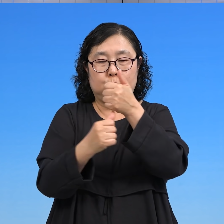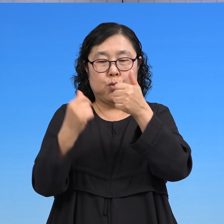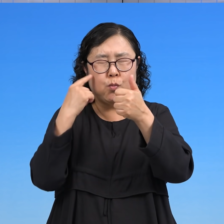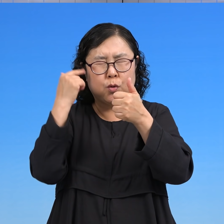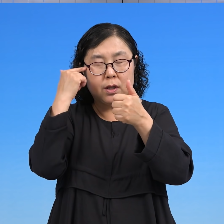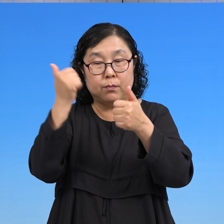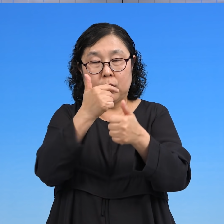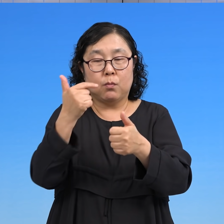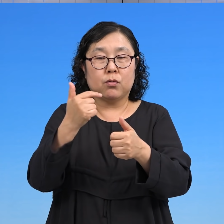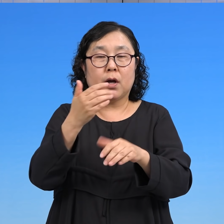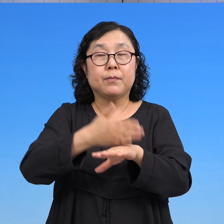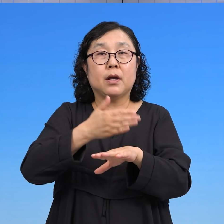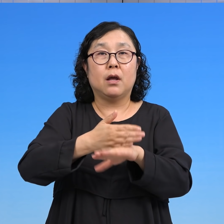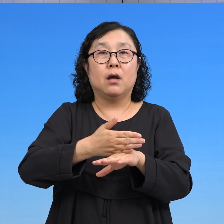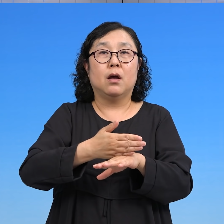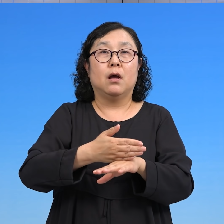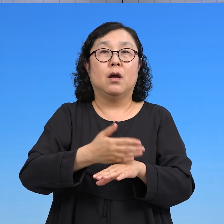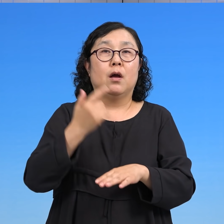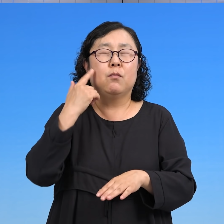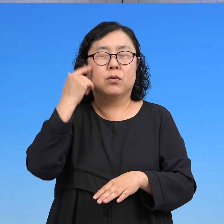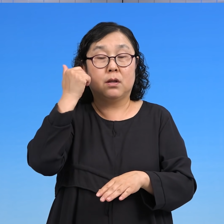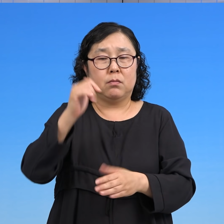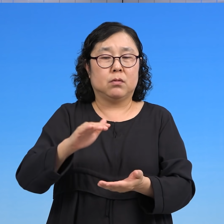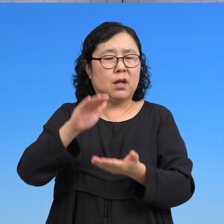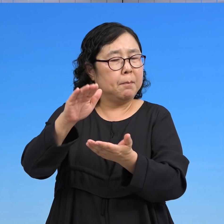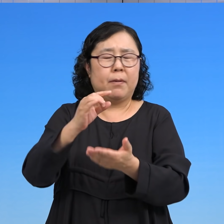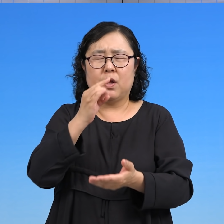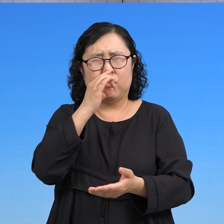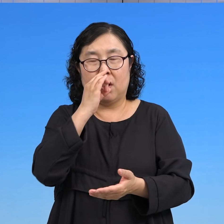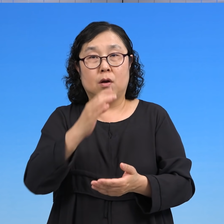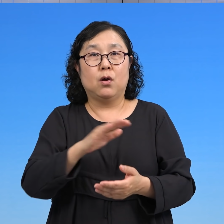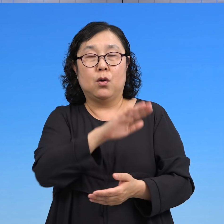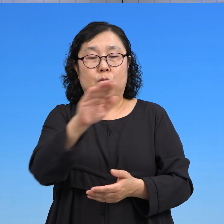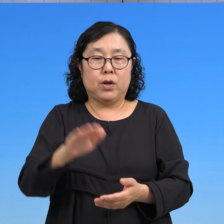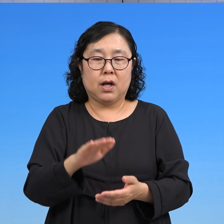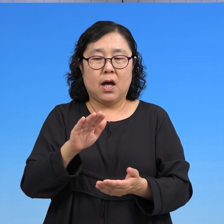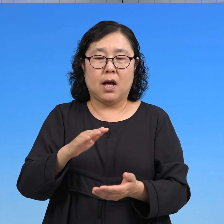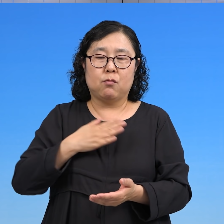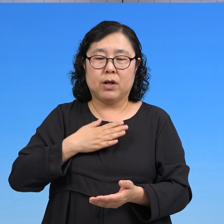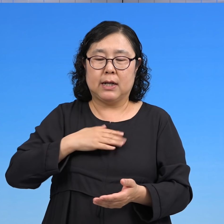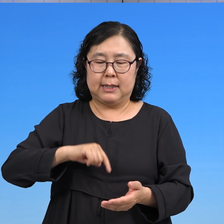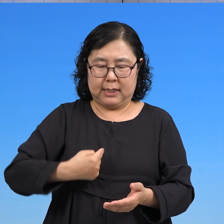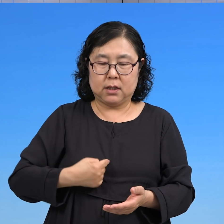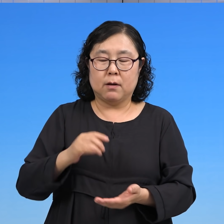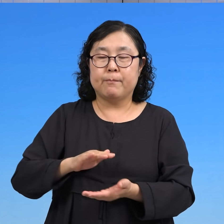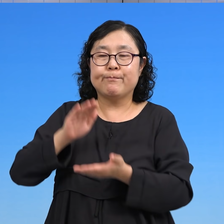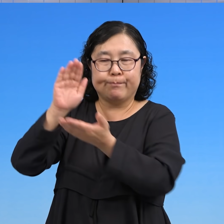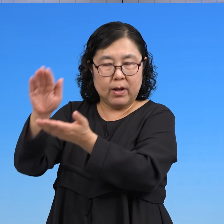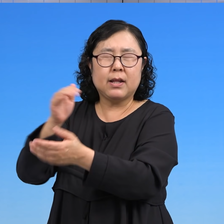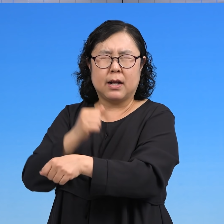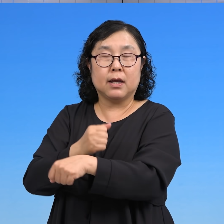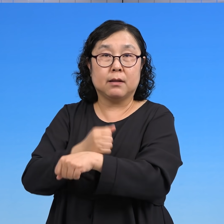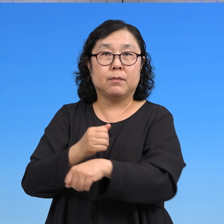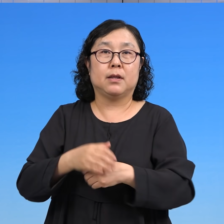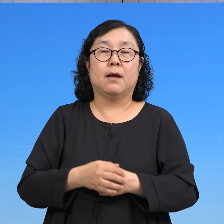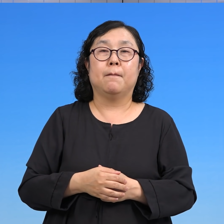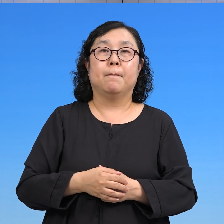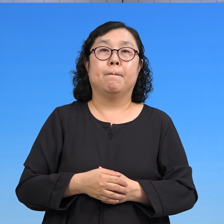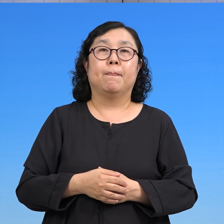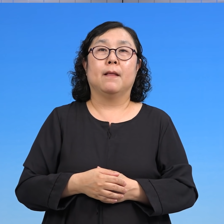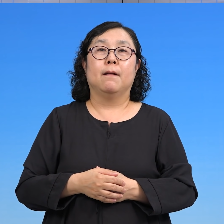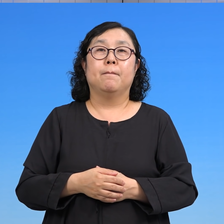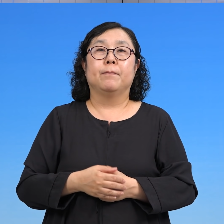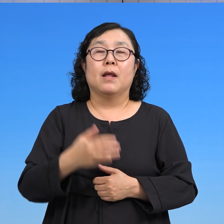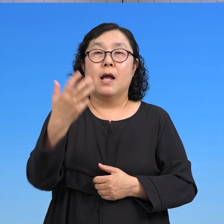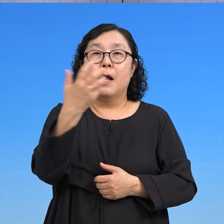고마워요. 교구 교역자들이, 아니 목사님 택배가 뭡니까? 우리가 배달하겠습니다. 그래서 그